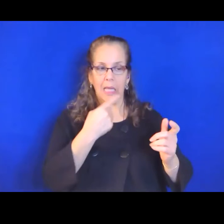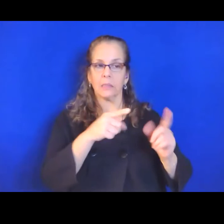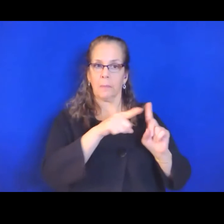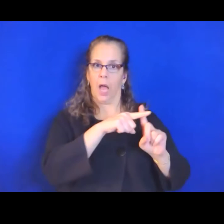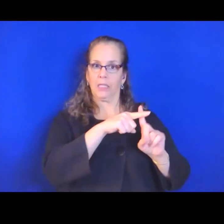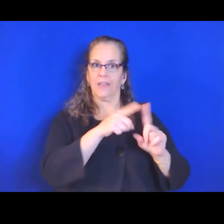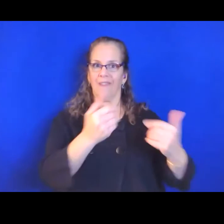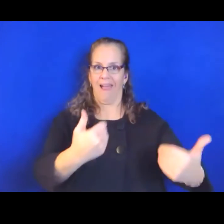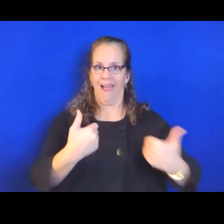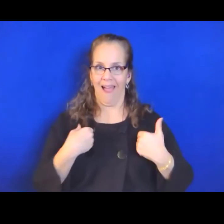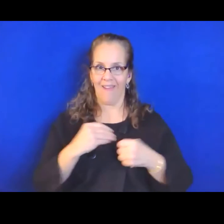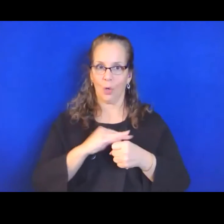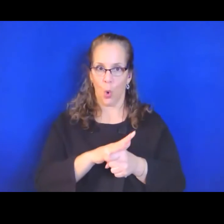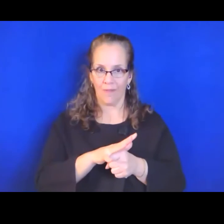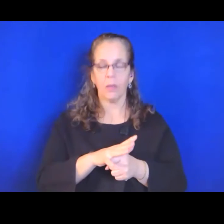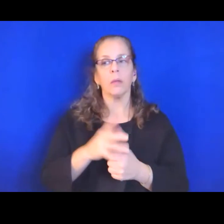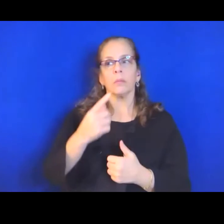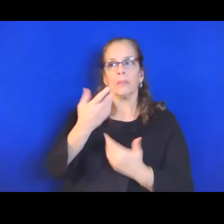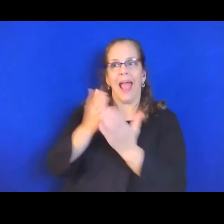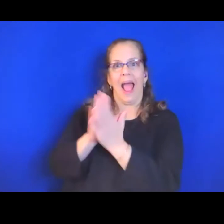那它是也